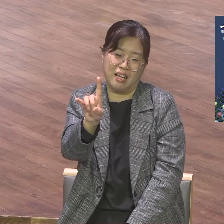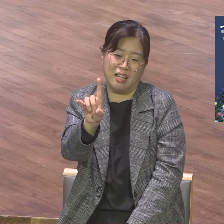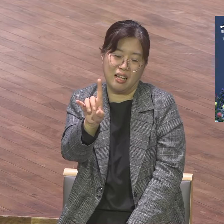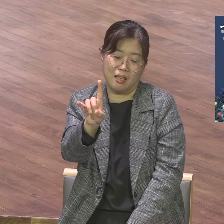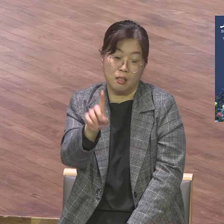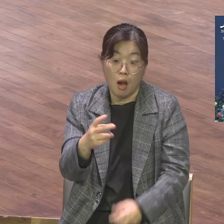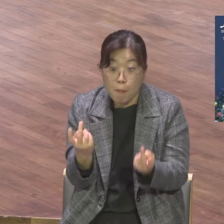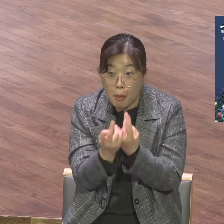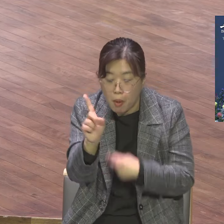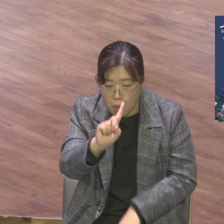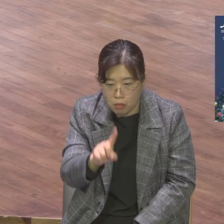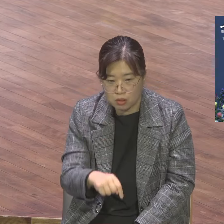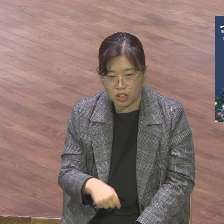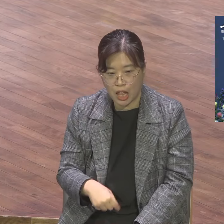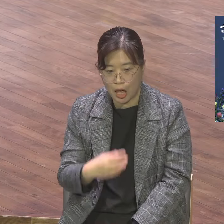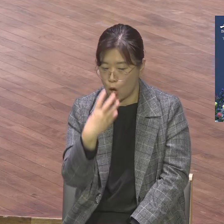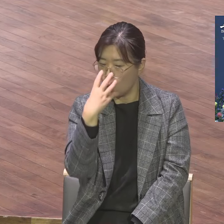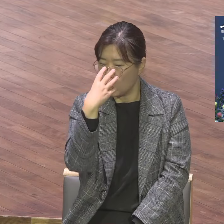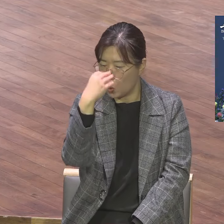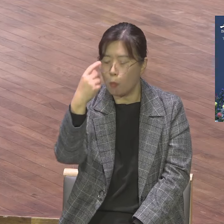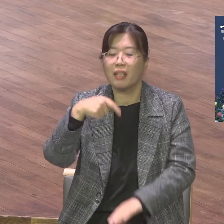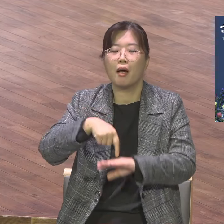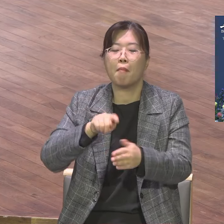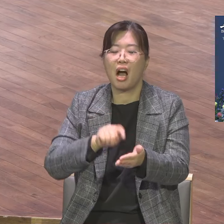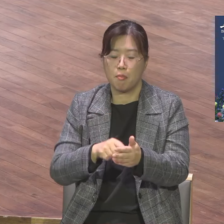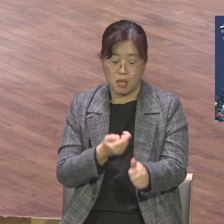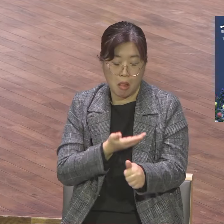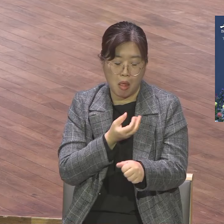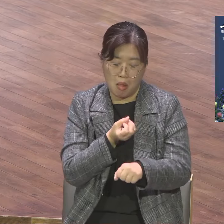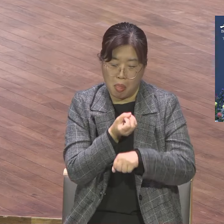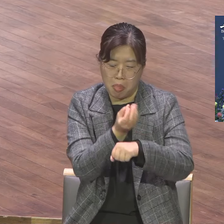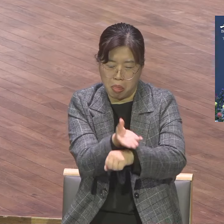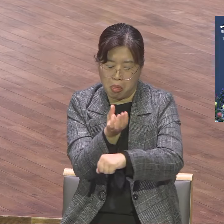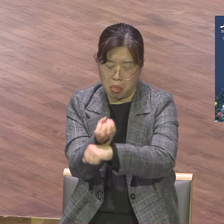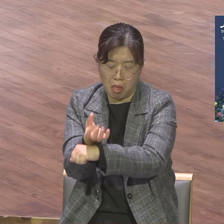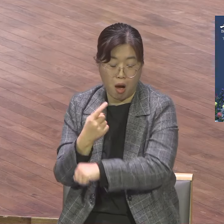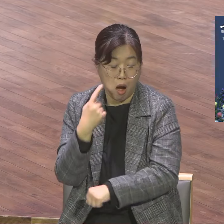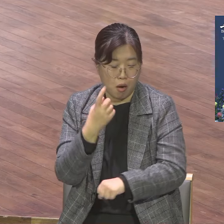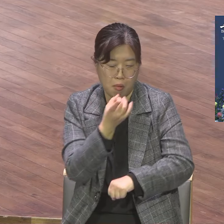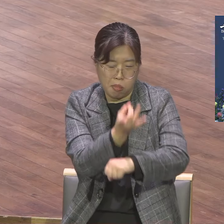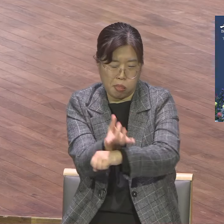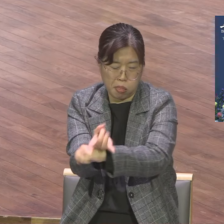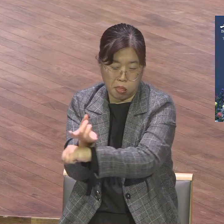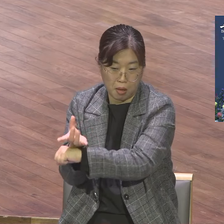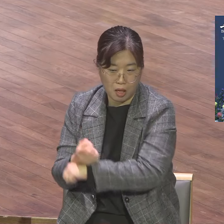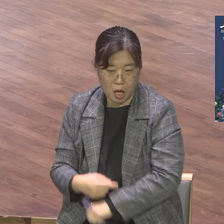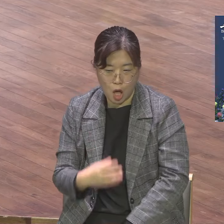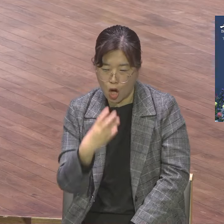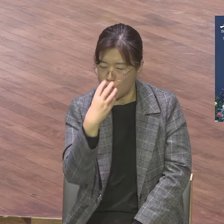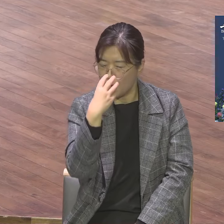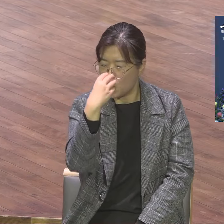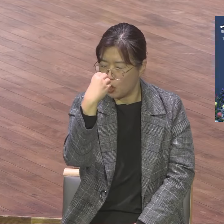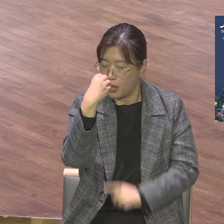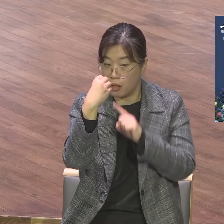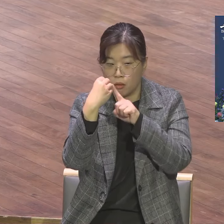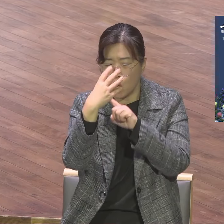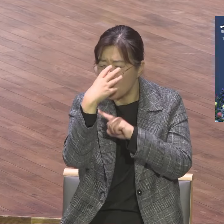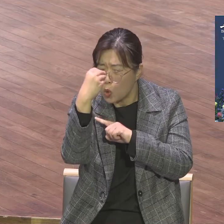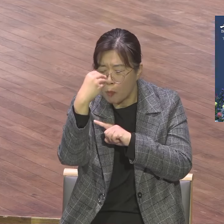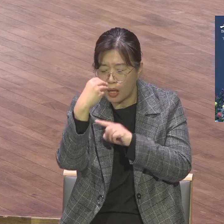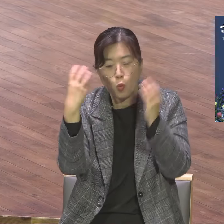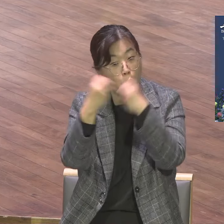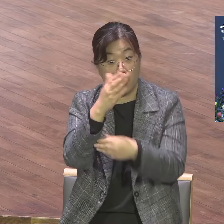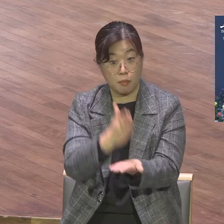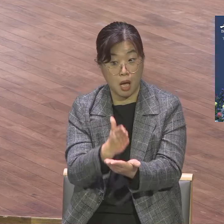교만한 삶, 교만한 삶. 교만한 삶을 살게 하면 돼요. 성경에서 말하는 교만한 삶은요. 잘난 체하는 그게 아니에요.